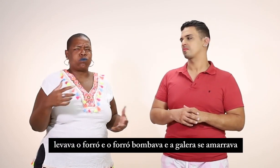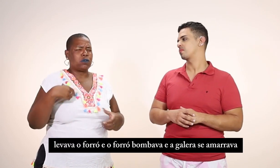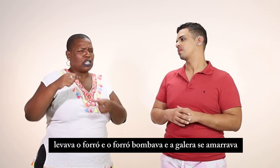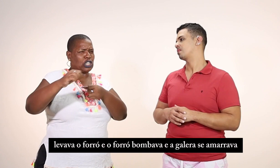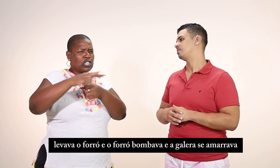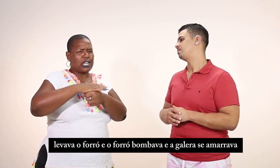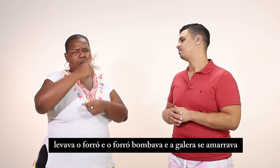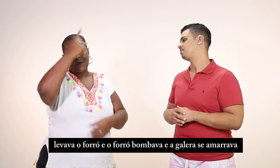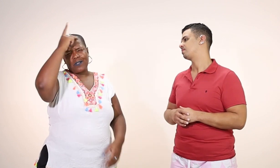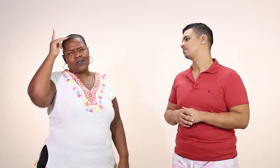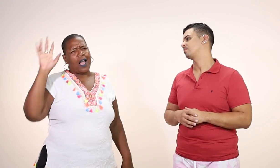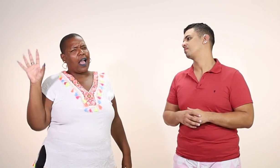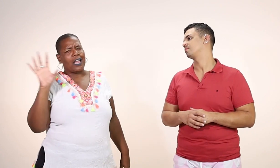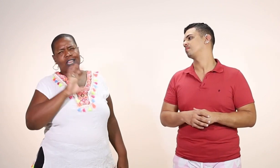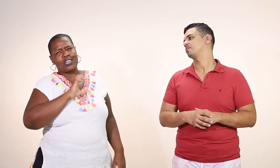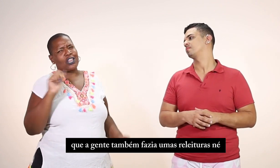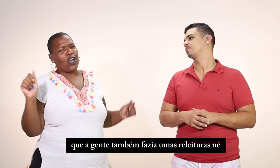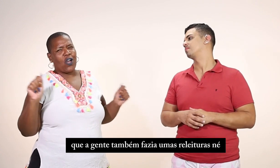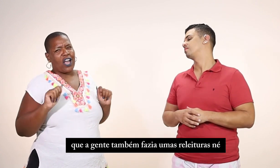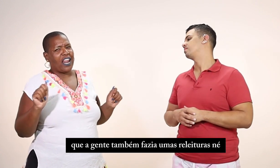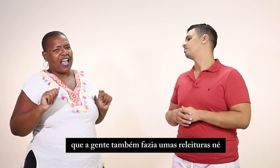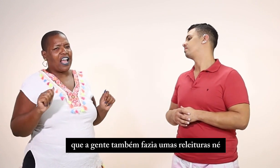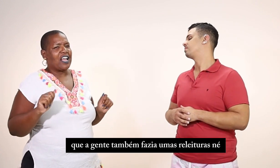se amarrava. Que a gente também fazia